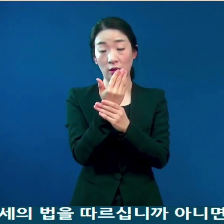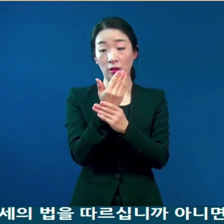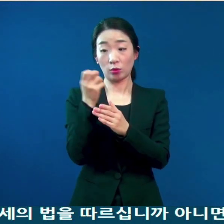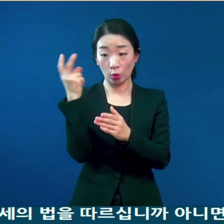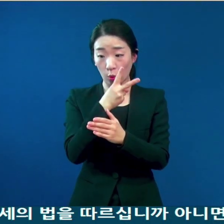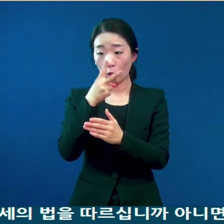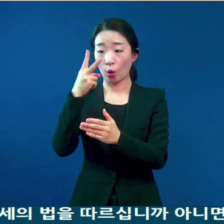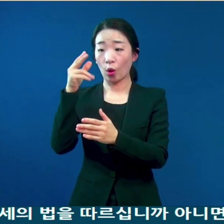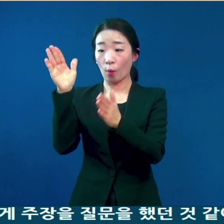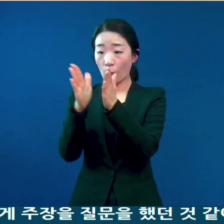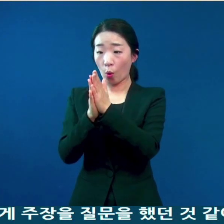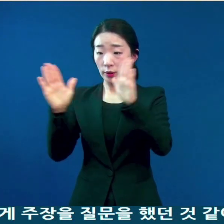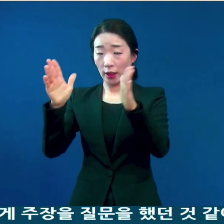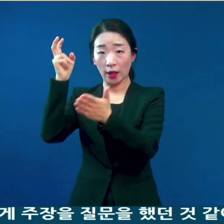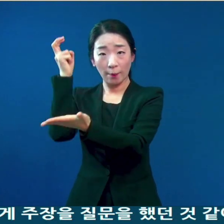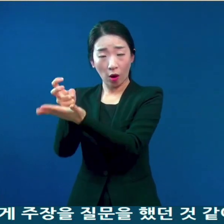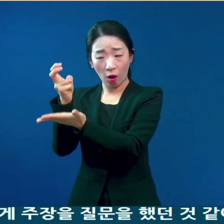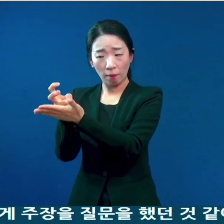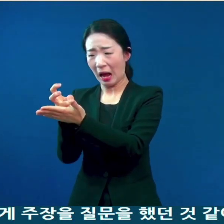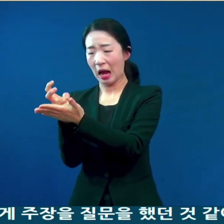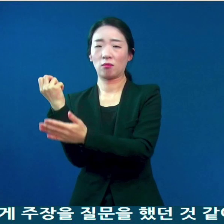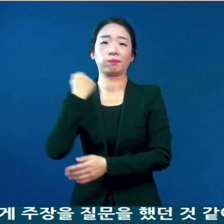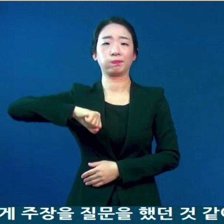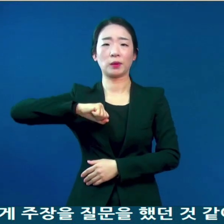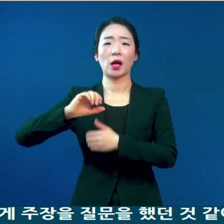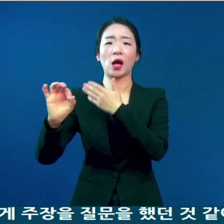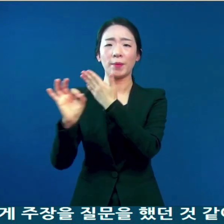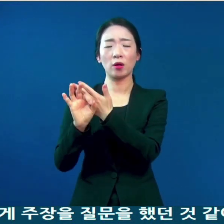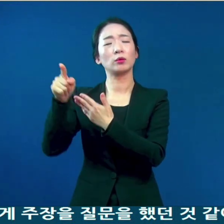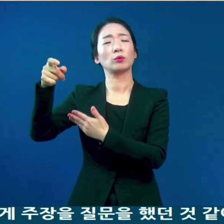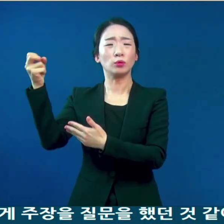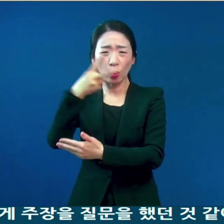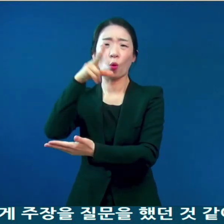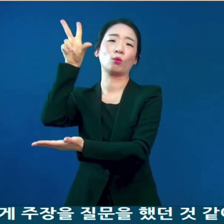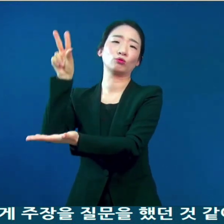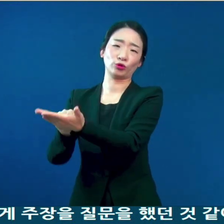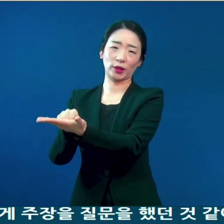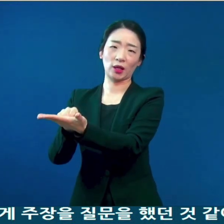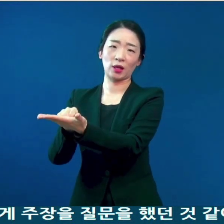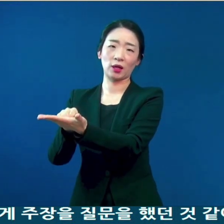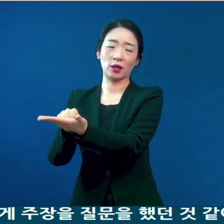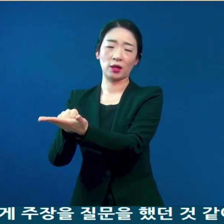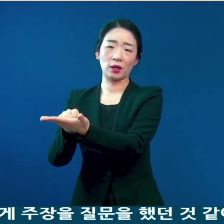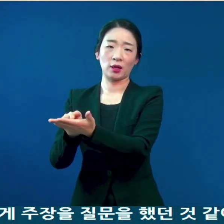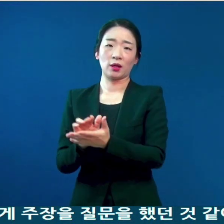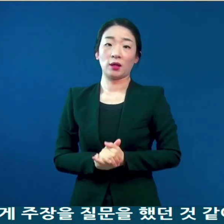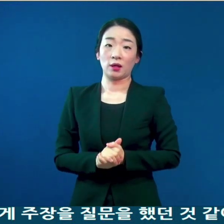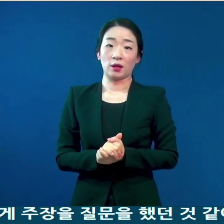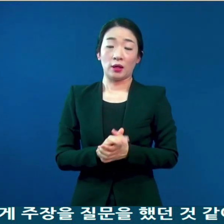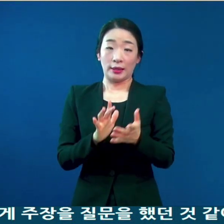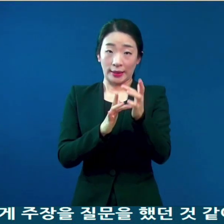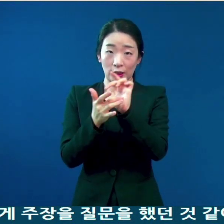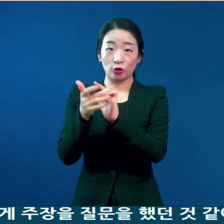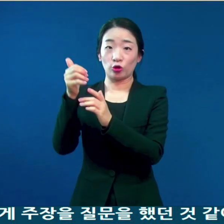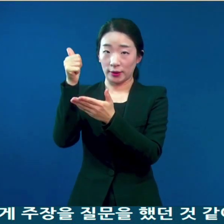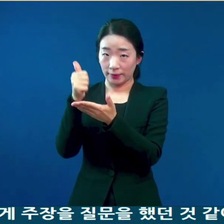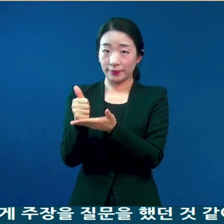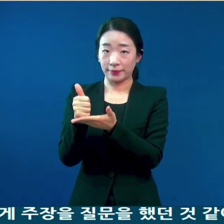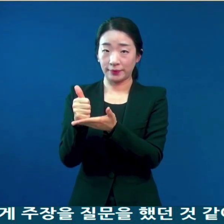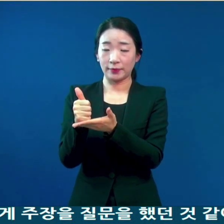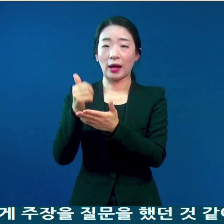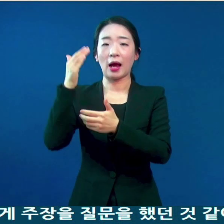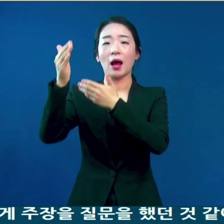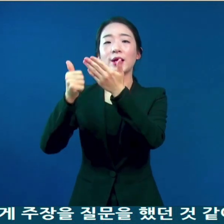되겠습니까? 모세의 법을 따르는데 진짜 문제가 됐던 내용은 뭐냐면, 예수님께서